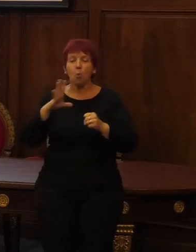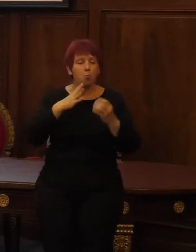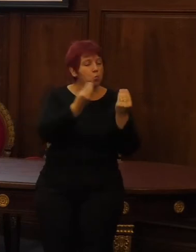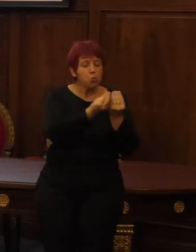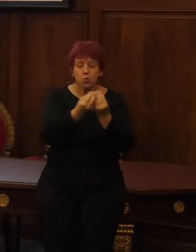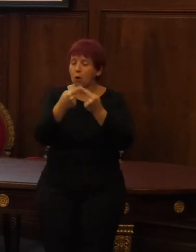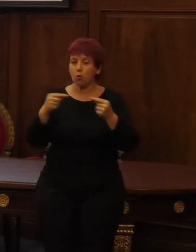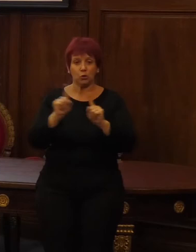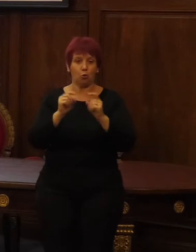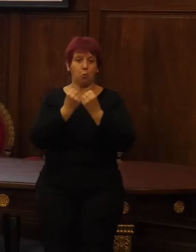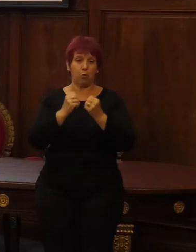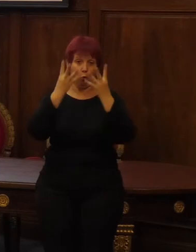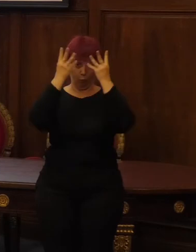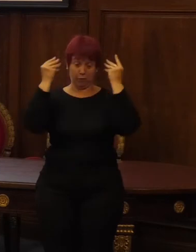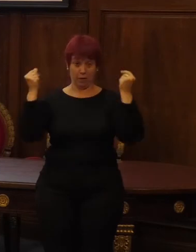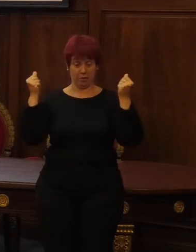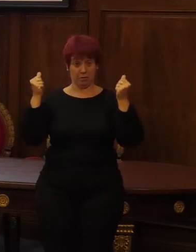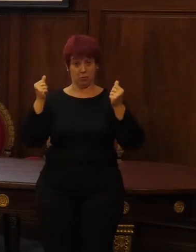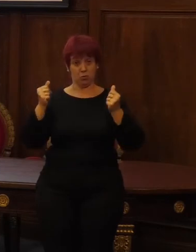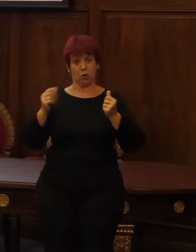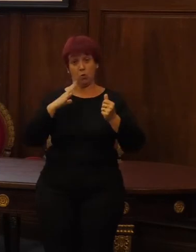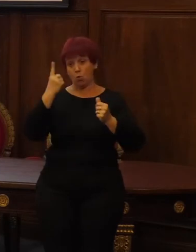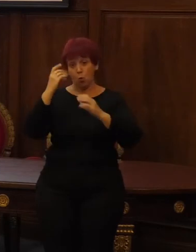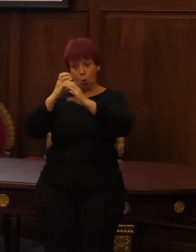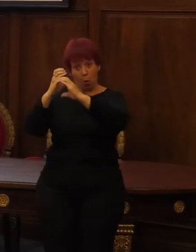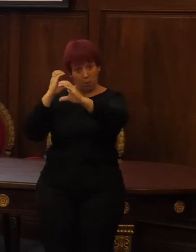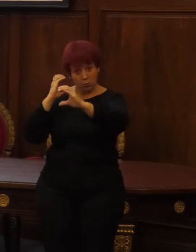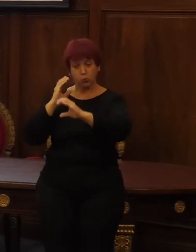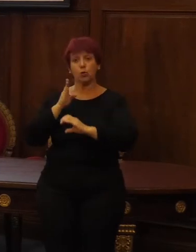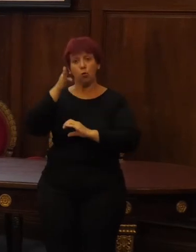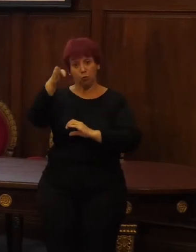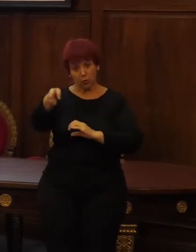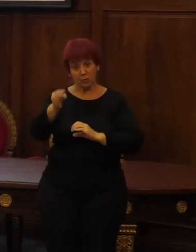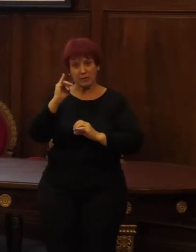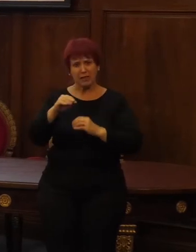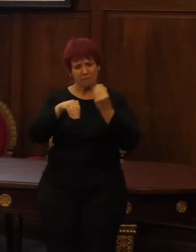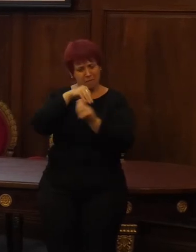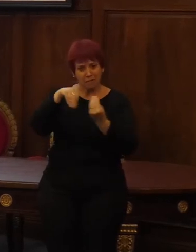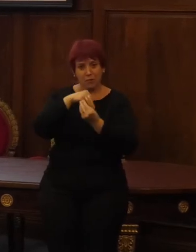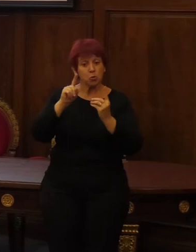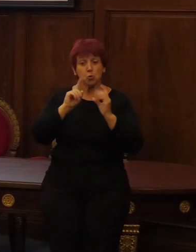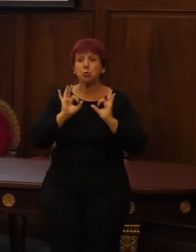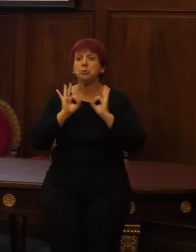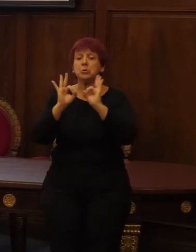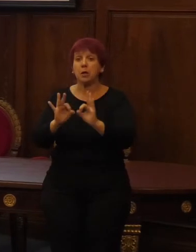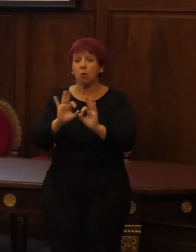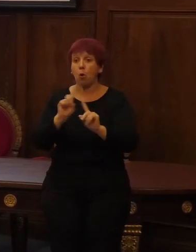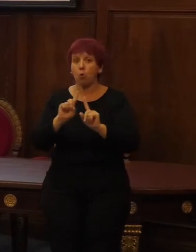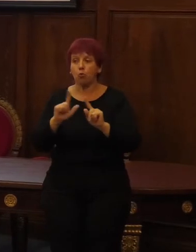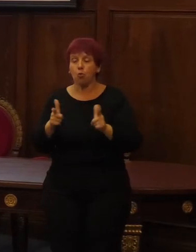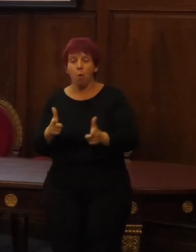Fuimos a recibirnos. Hubo un ómnibus que llevó a varios que las familias no llegaron o no